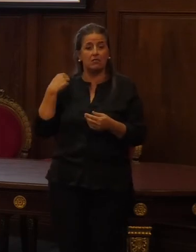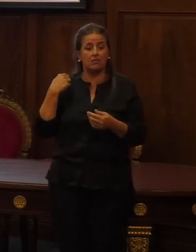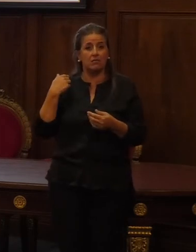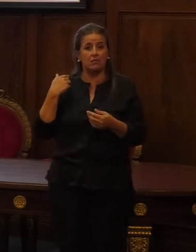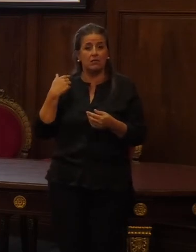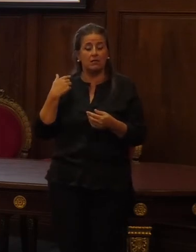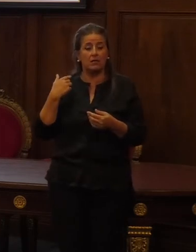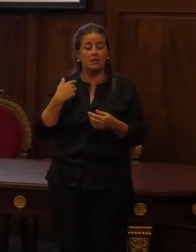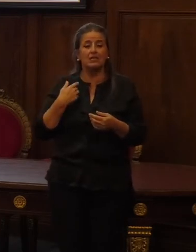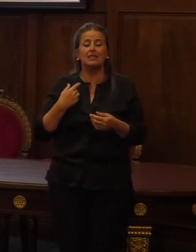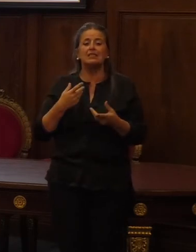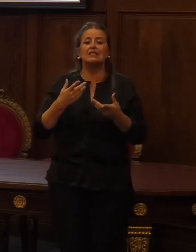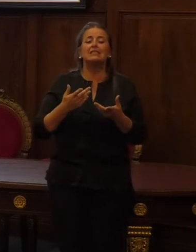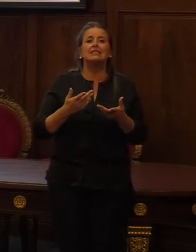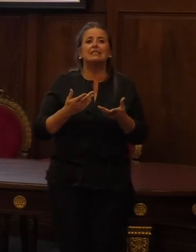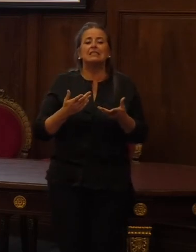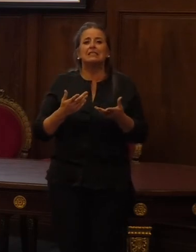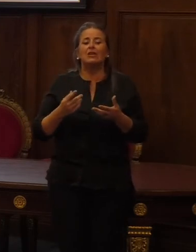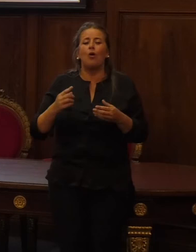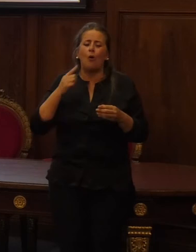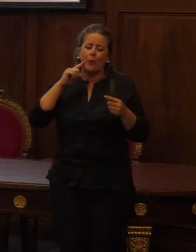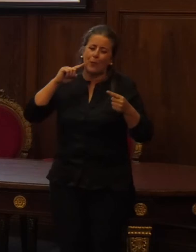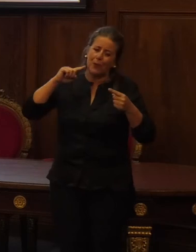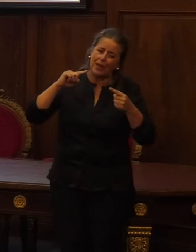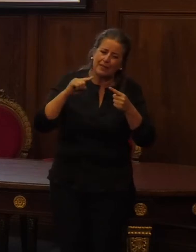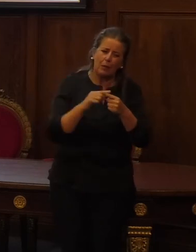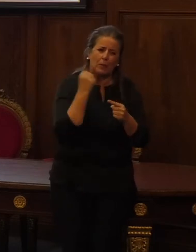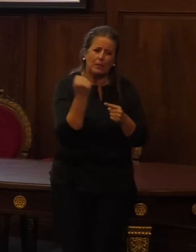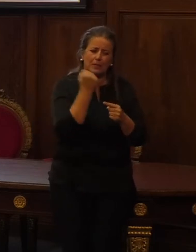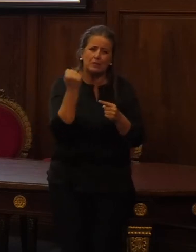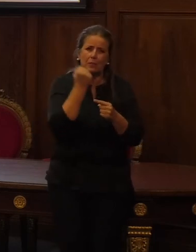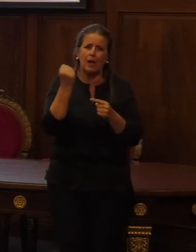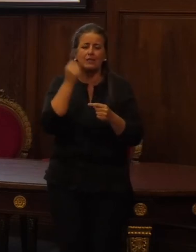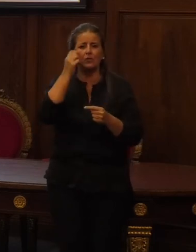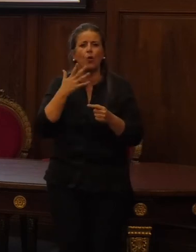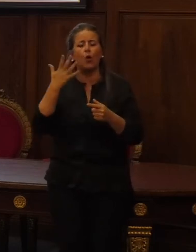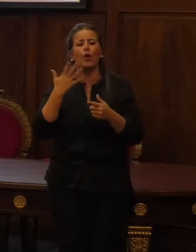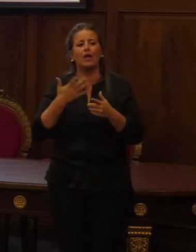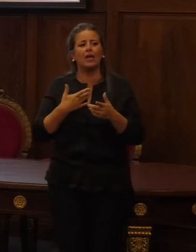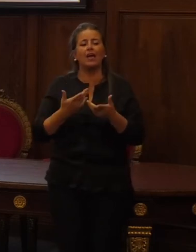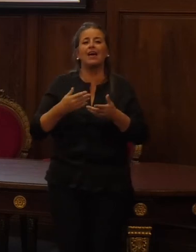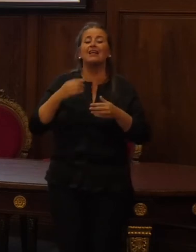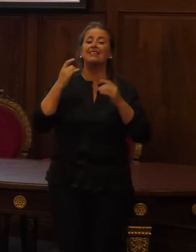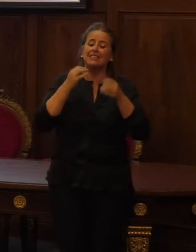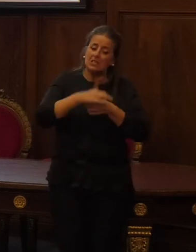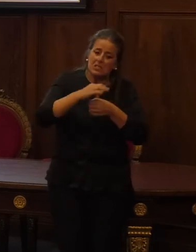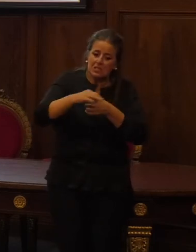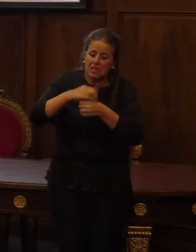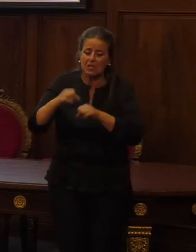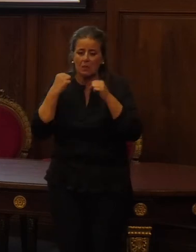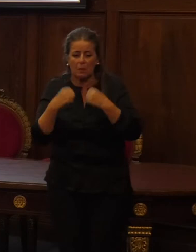Además que ilumina sobre objetivos principales de la psicología, ocupados predominantemente por la enseñanza y la práctica